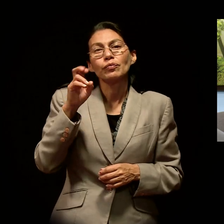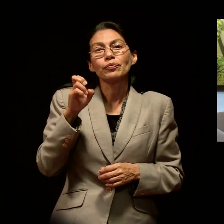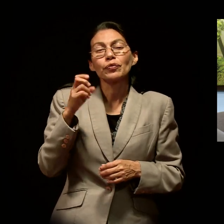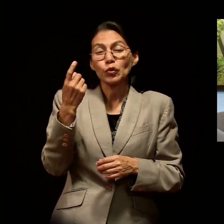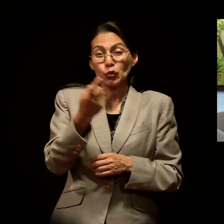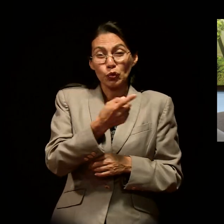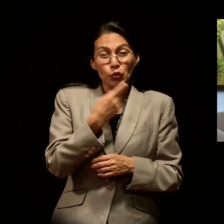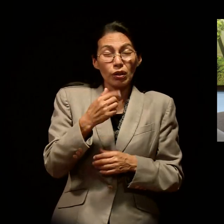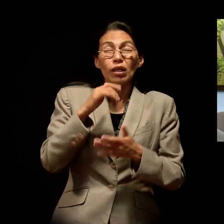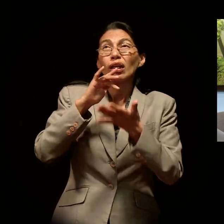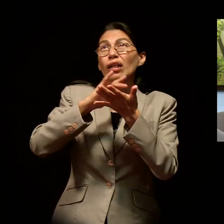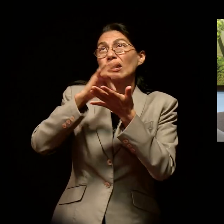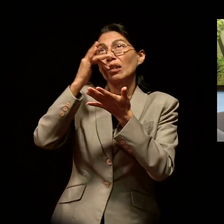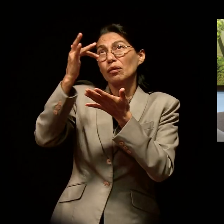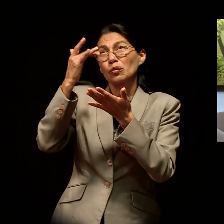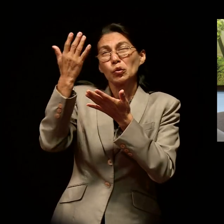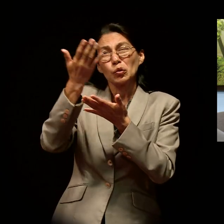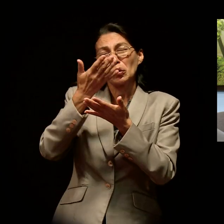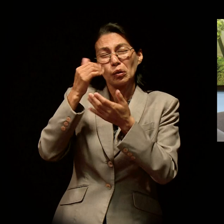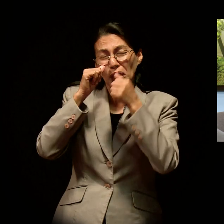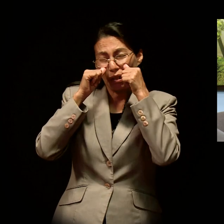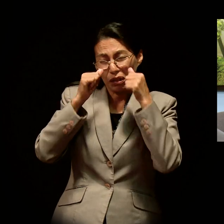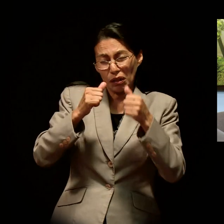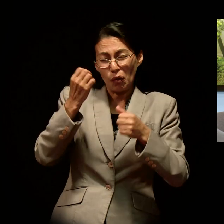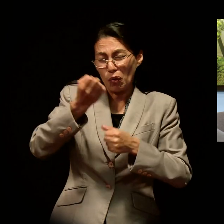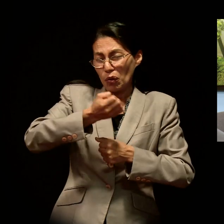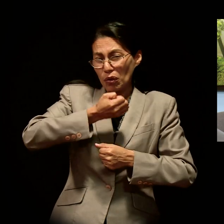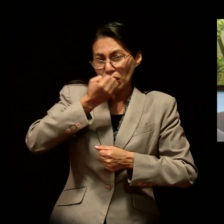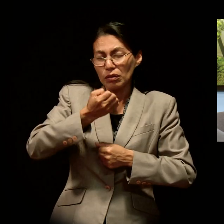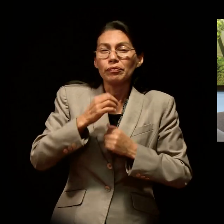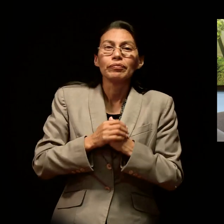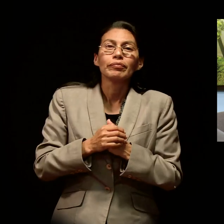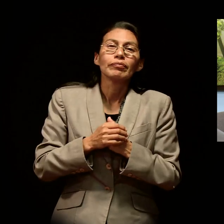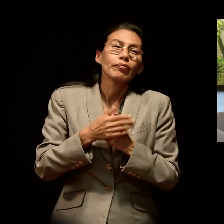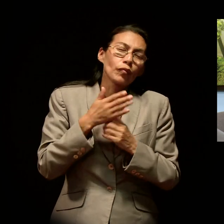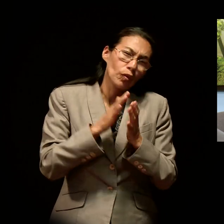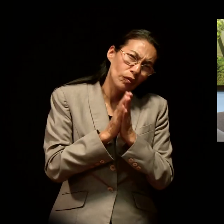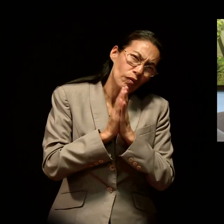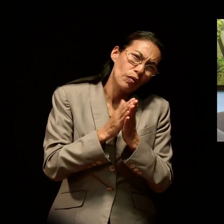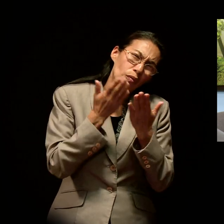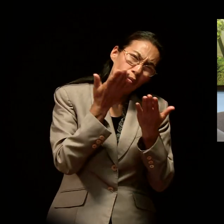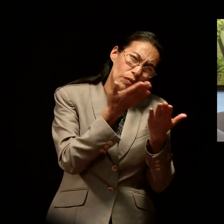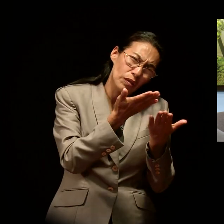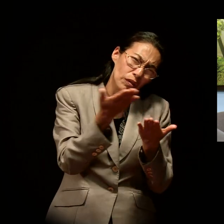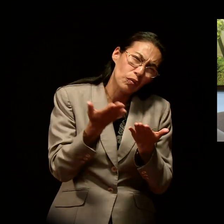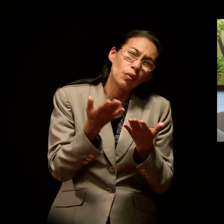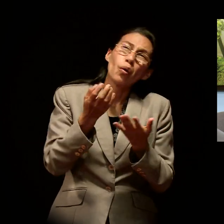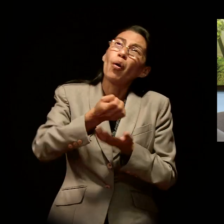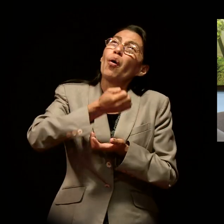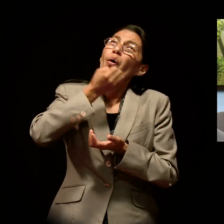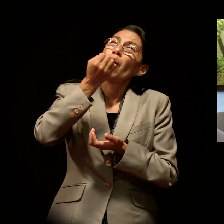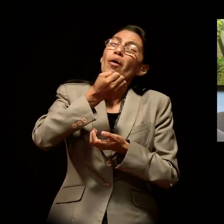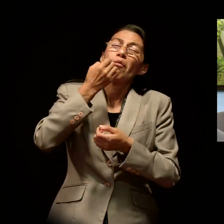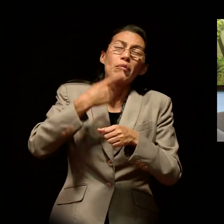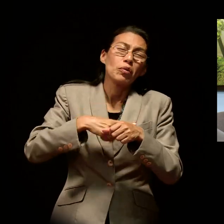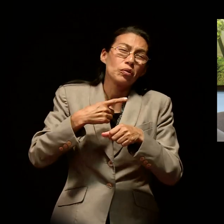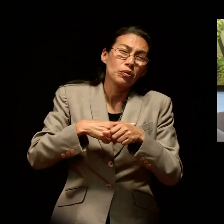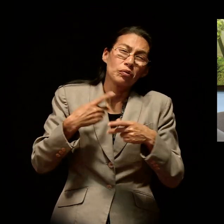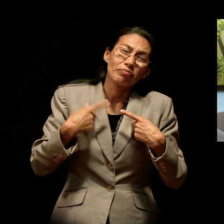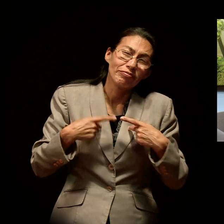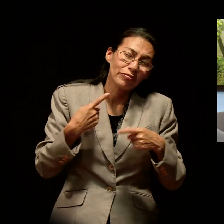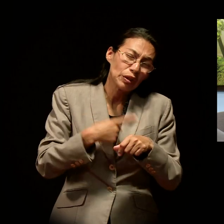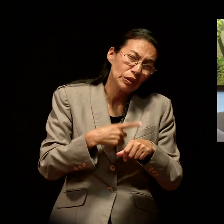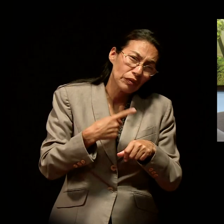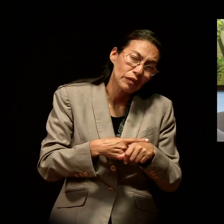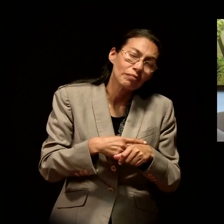Gracias Roque agradecemos a él sus atenciones y bendiciones y también buscamos el orar por